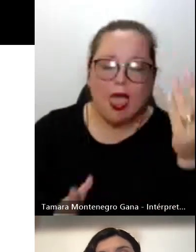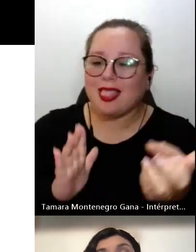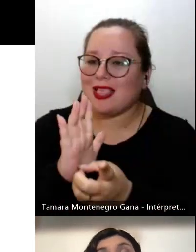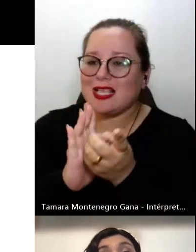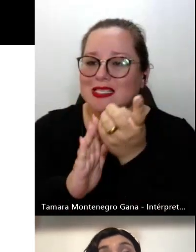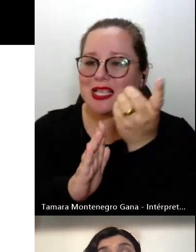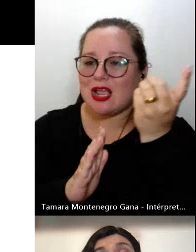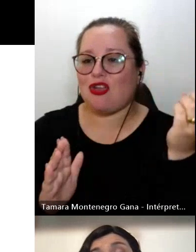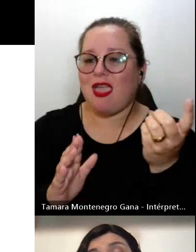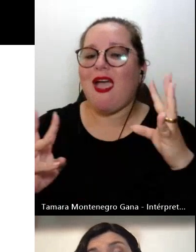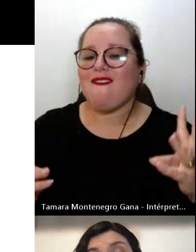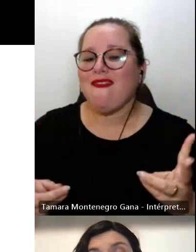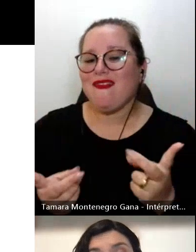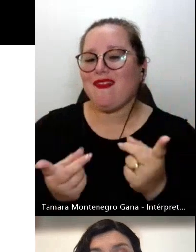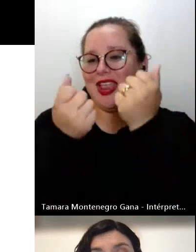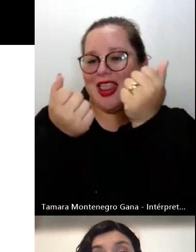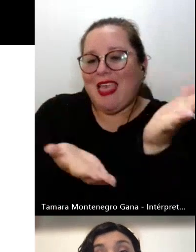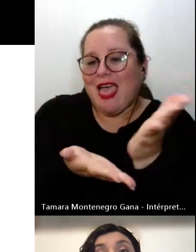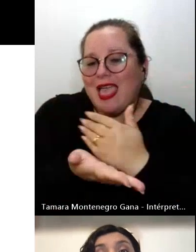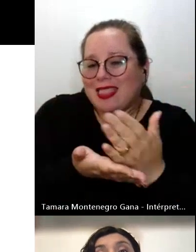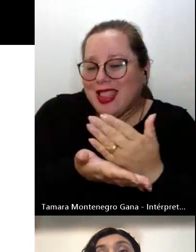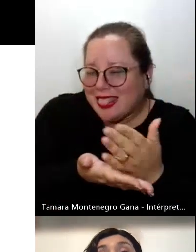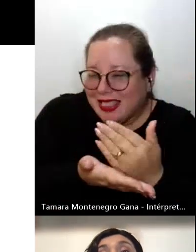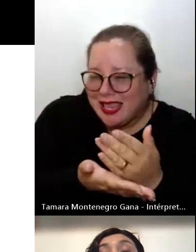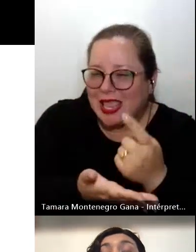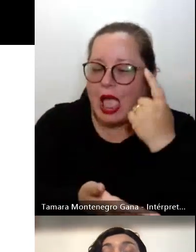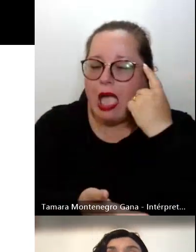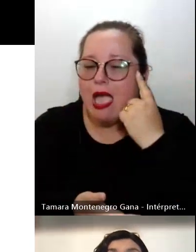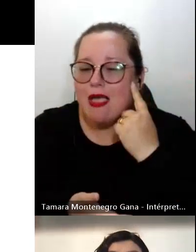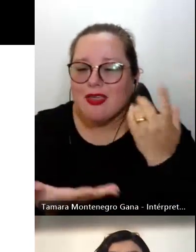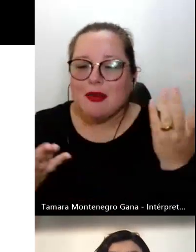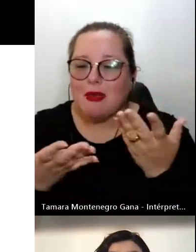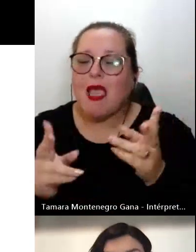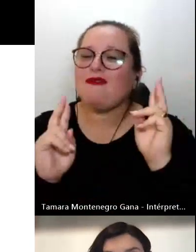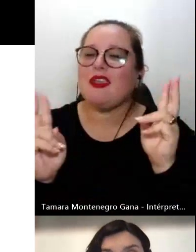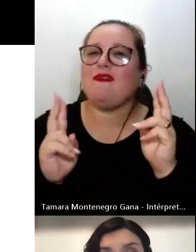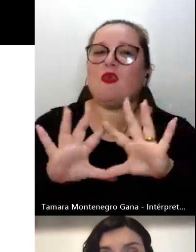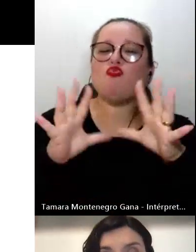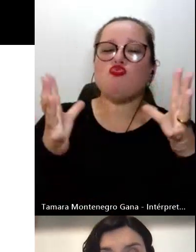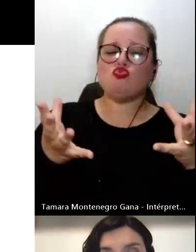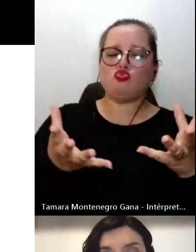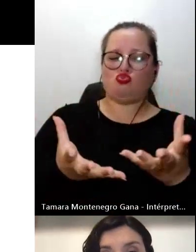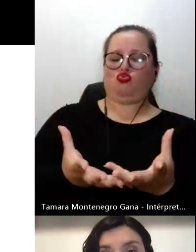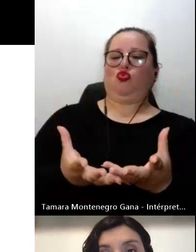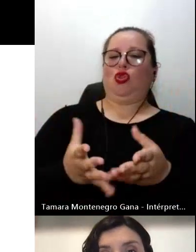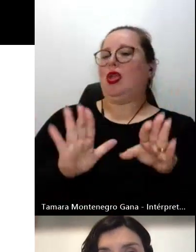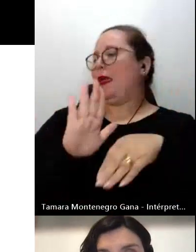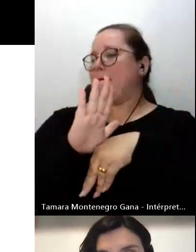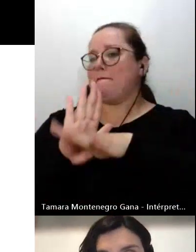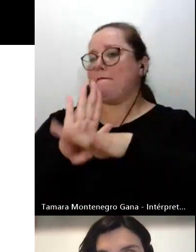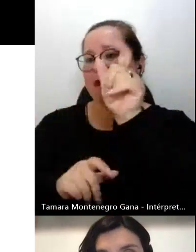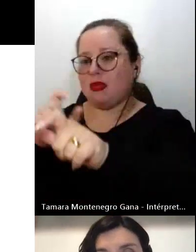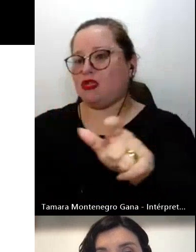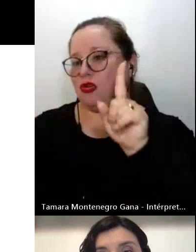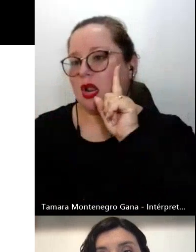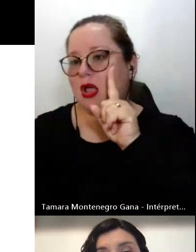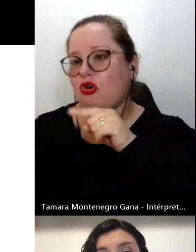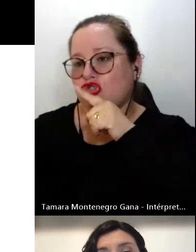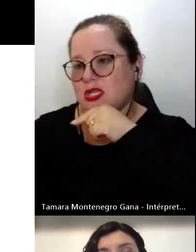desarrollar habilidades y estrategias para vivir en un mundo que es mayoritariamente oyente.